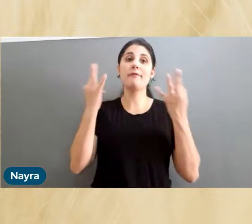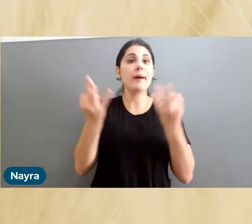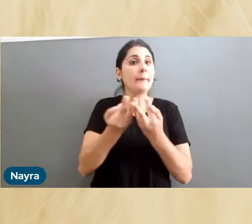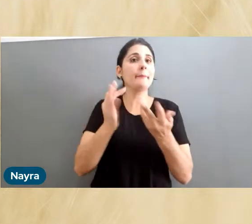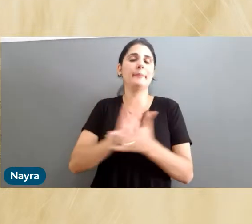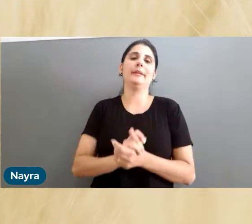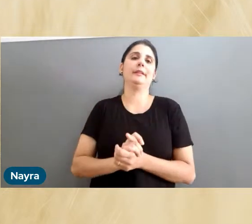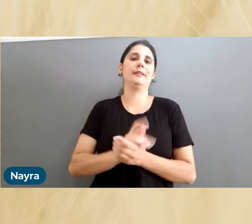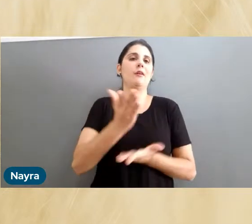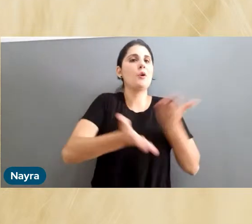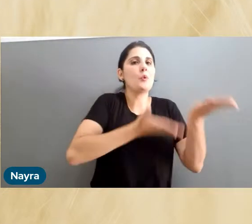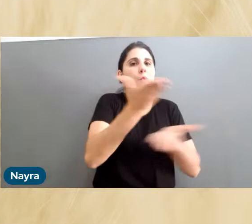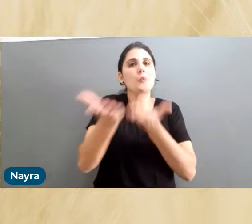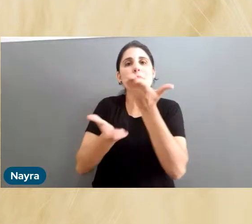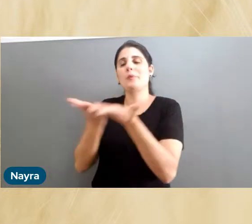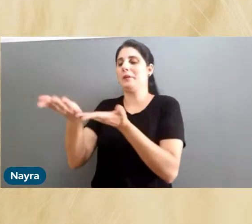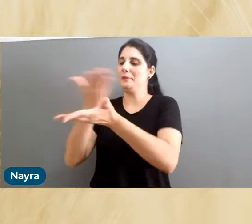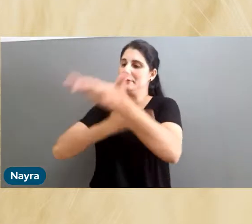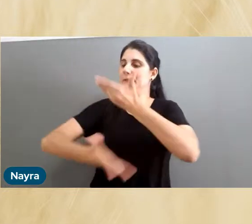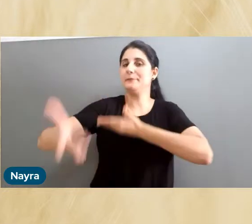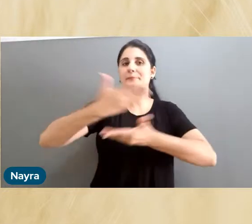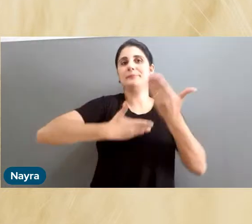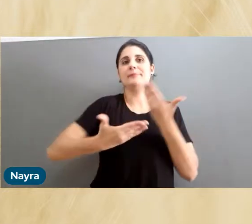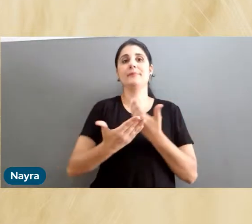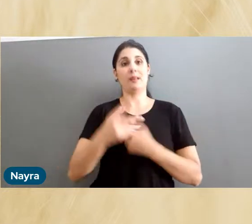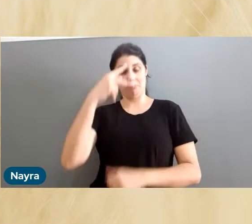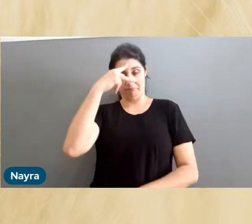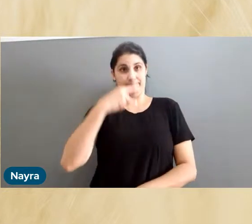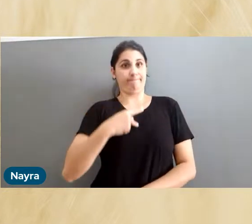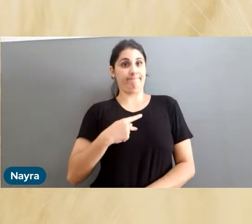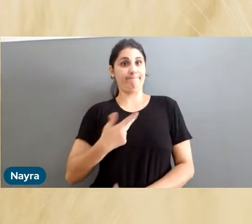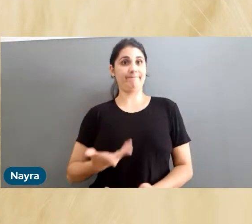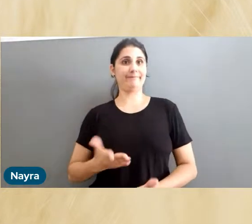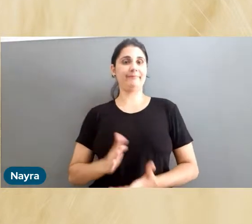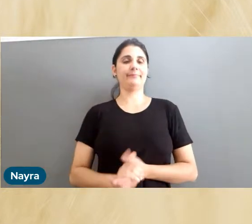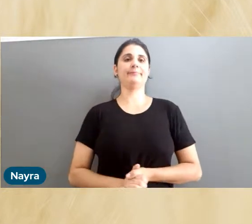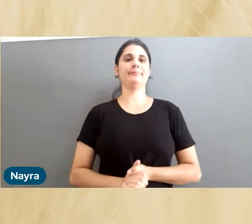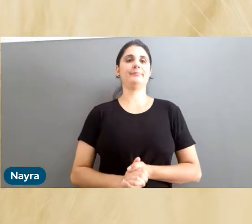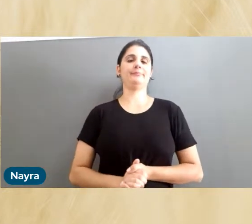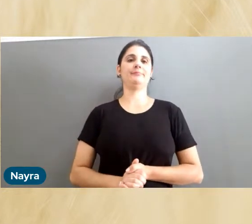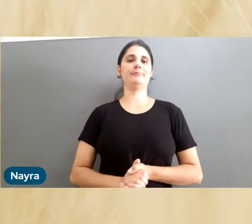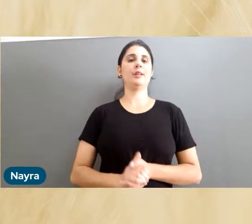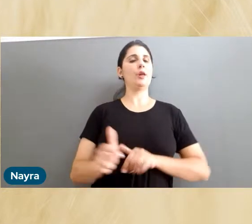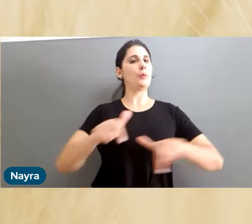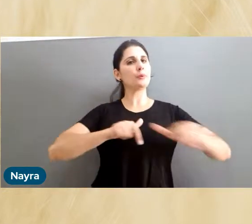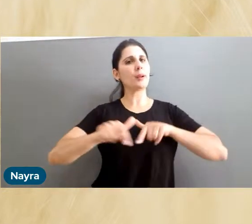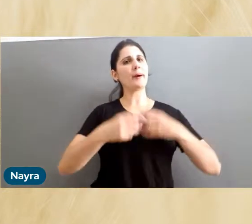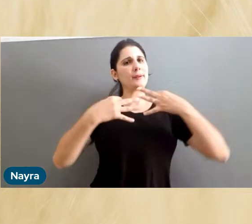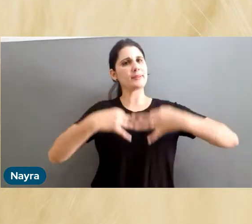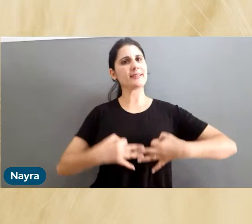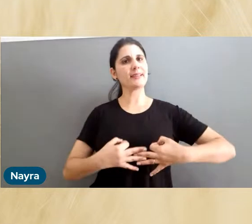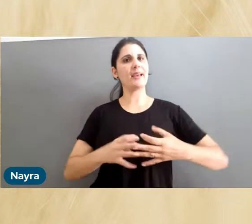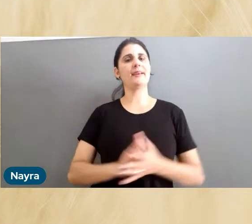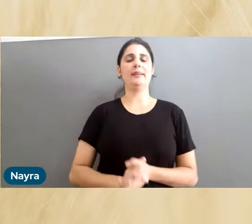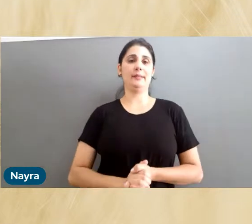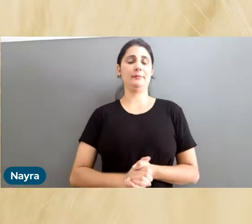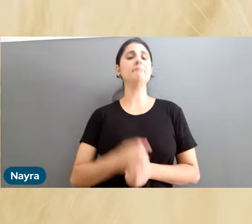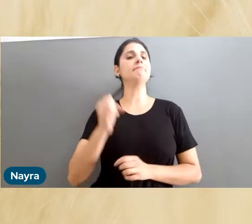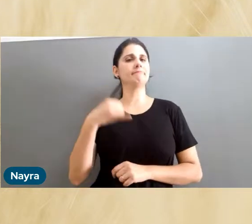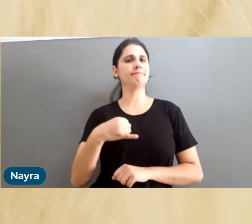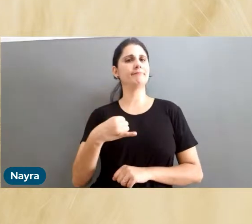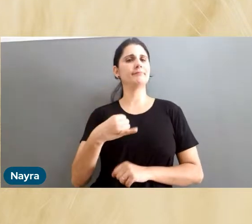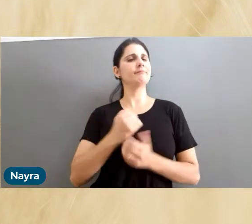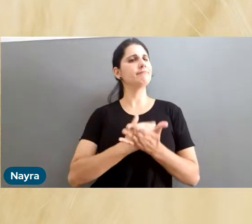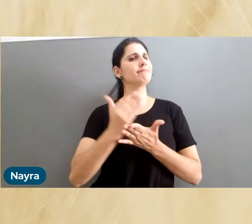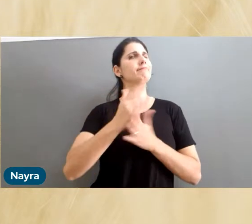para com o semelhante, no cuidado para consigo mesmo, na ocupação adequada. Se nós começarmos a